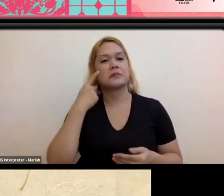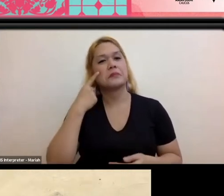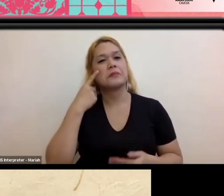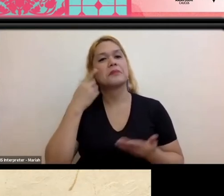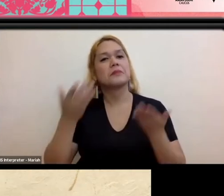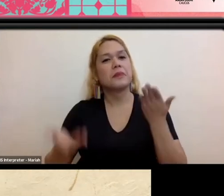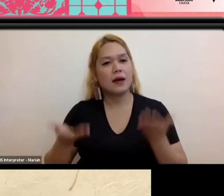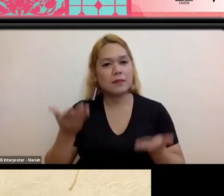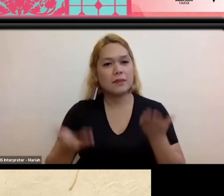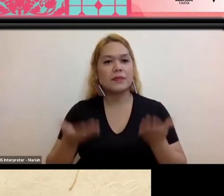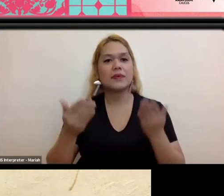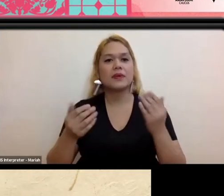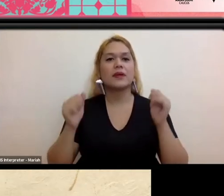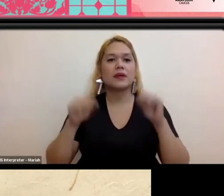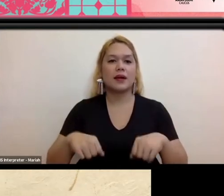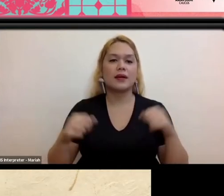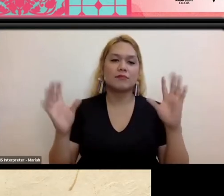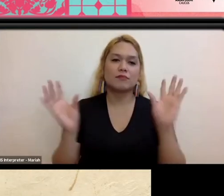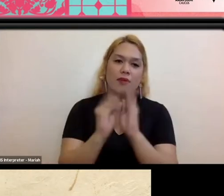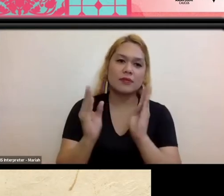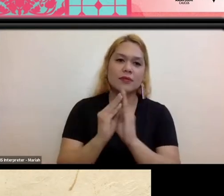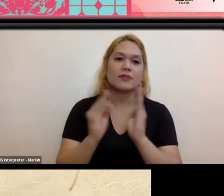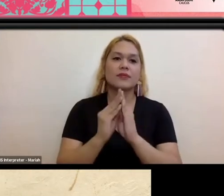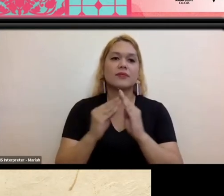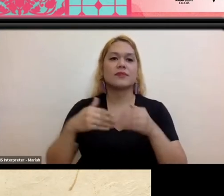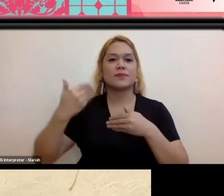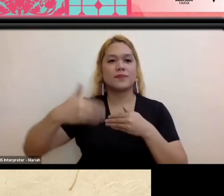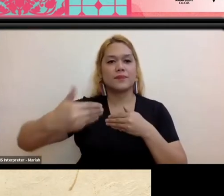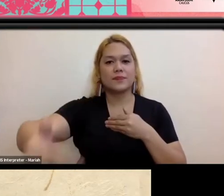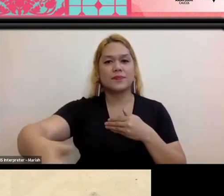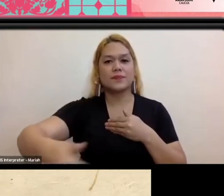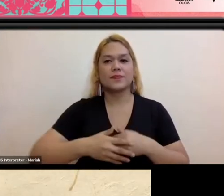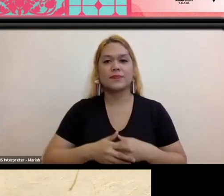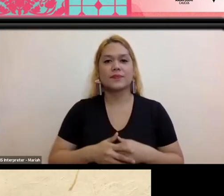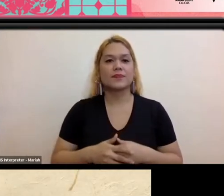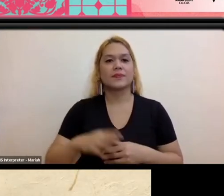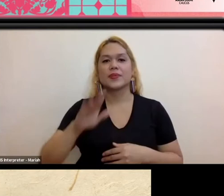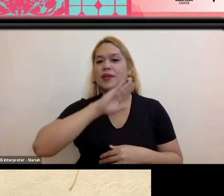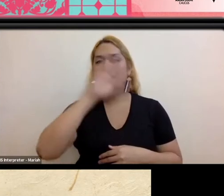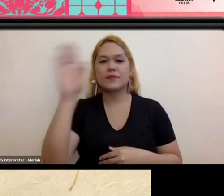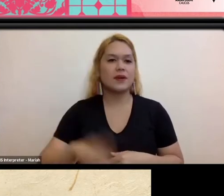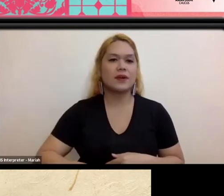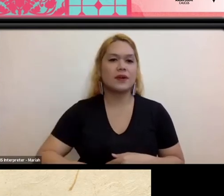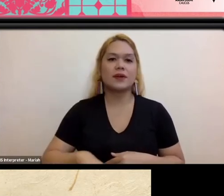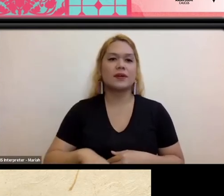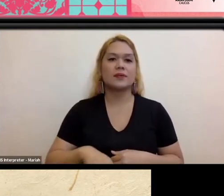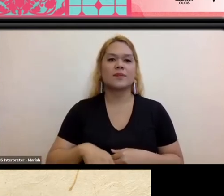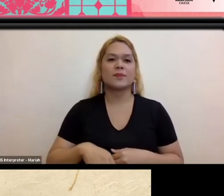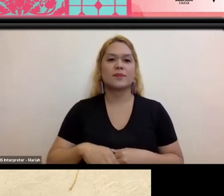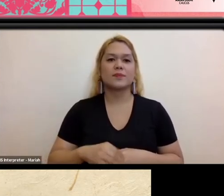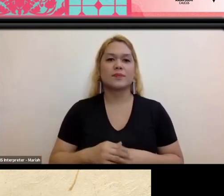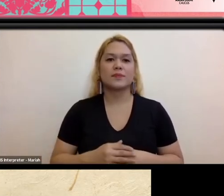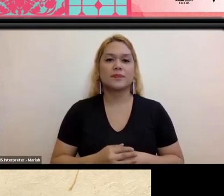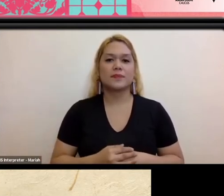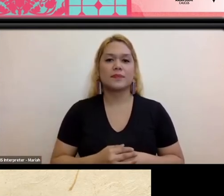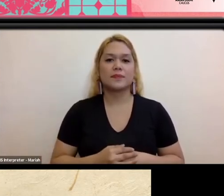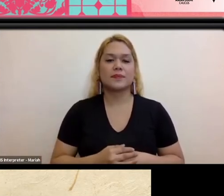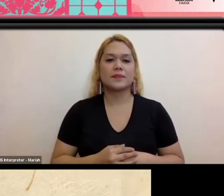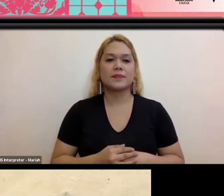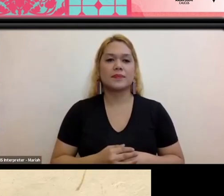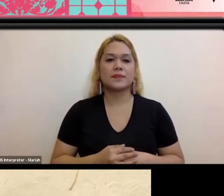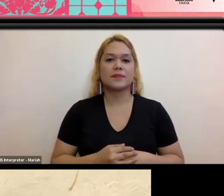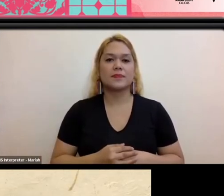Batid natin kasi sa simula-simula pa lamang na hindi sa daplisan ng ating mga titi